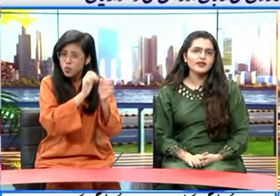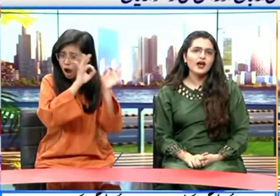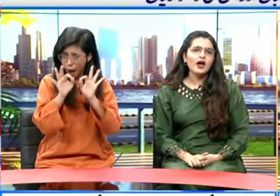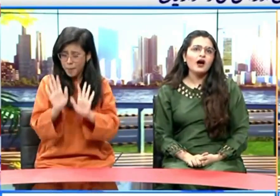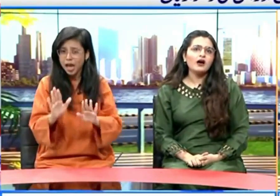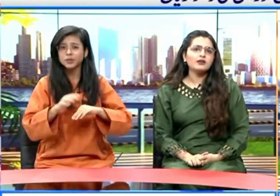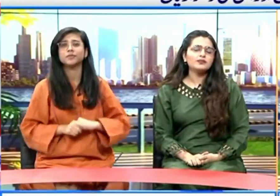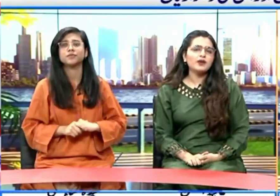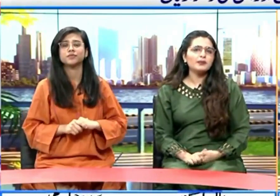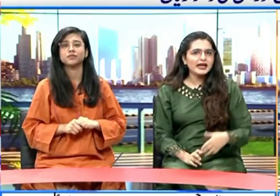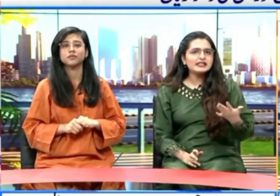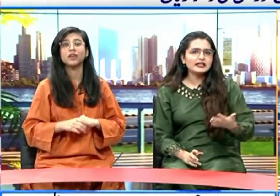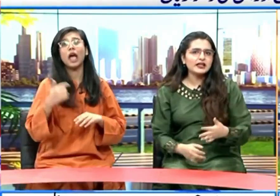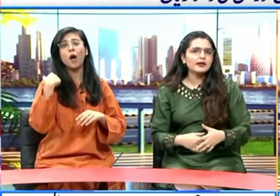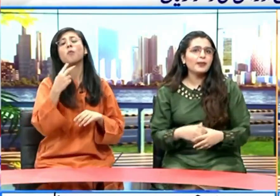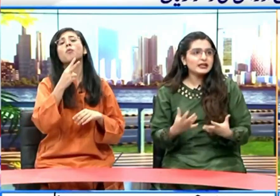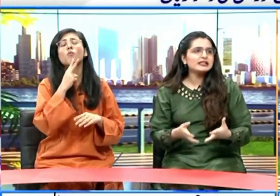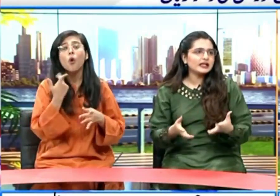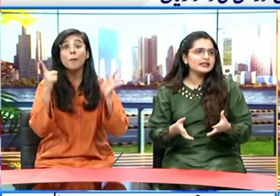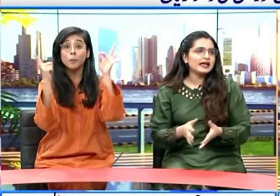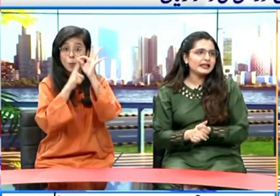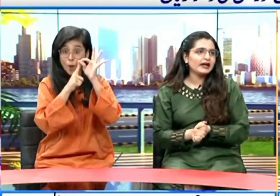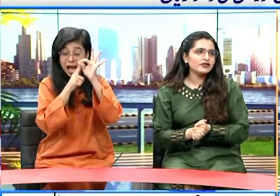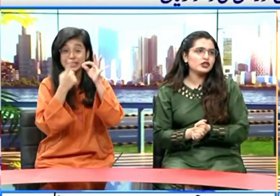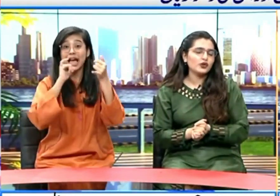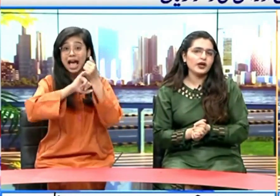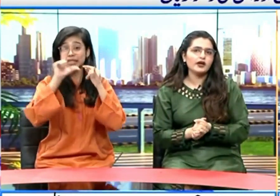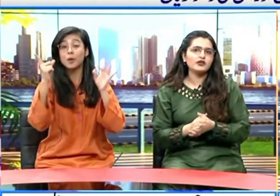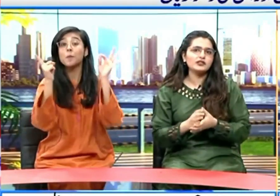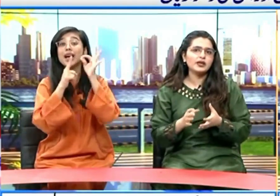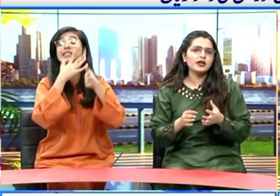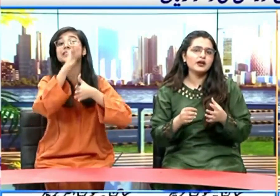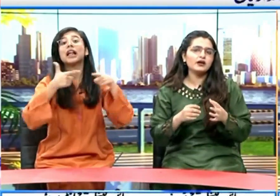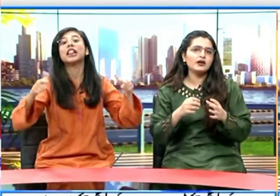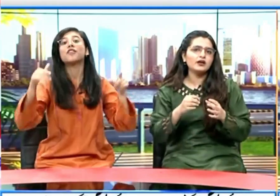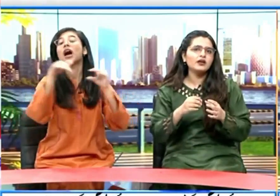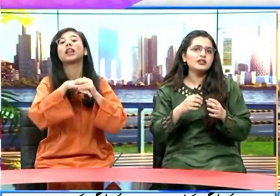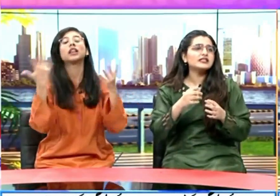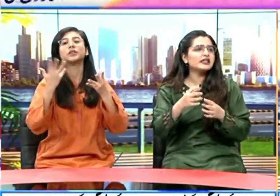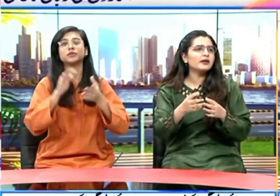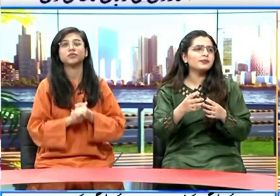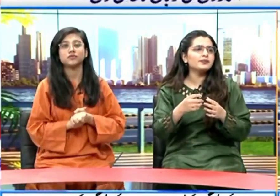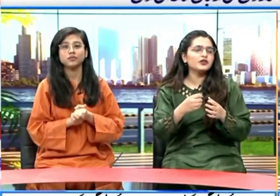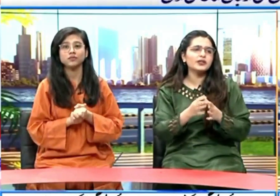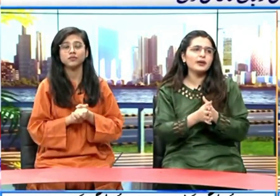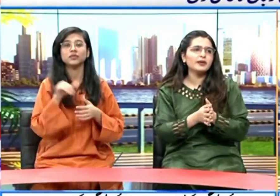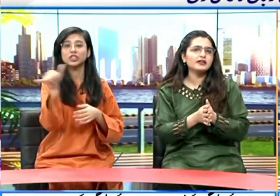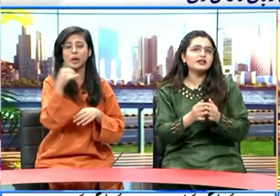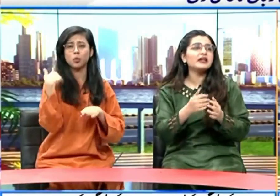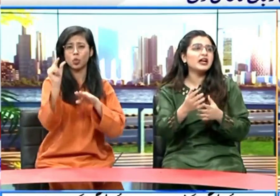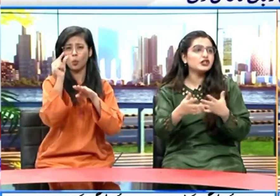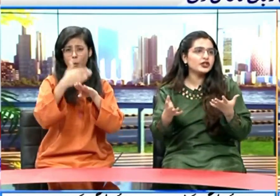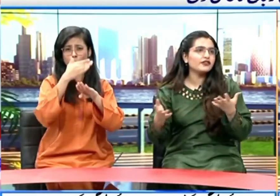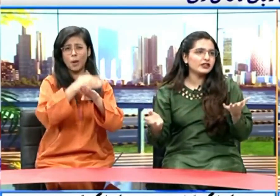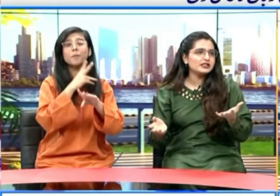بات کریں؟ ہم کہہ سکتے ہیں کہ پاکستانی سائن لینگویج جو ہے اس میں جیسے کہ ہم تھوڑی دیر پہلے بات کرتے